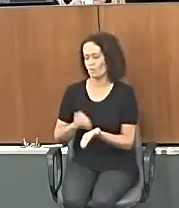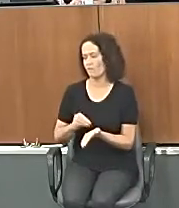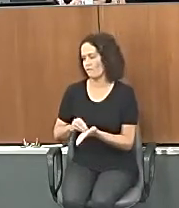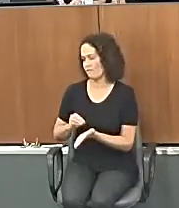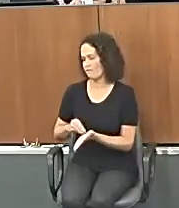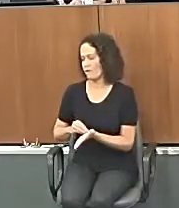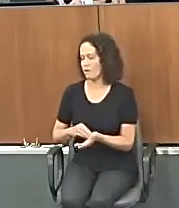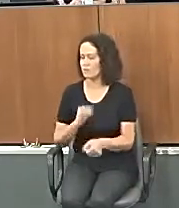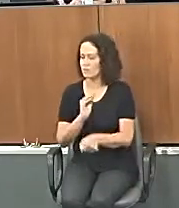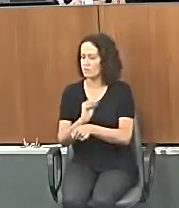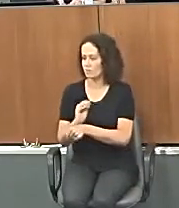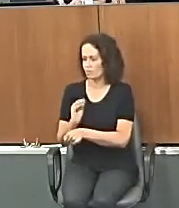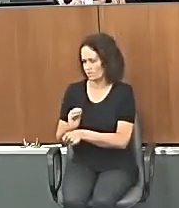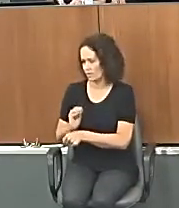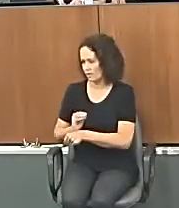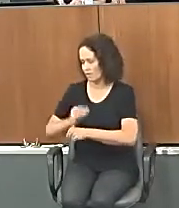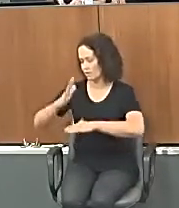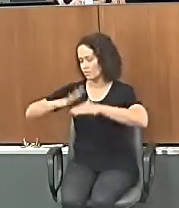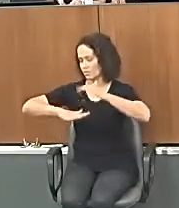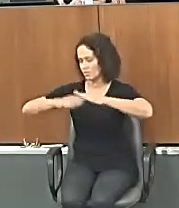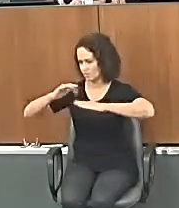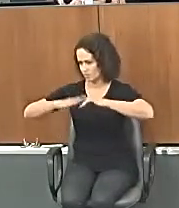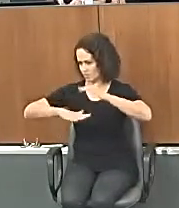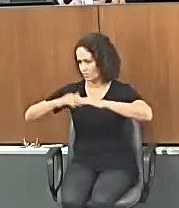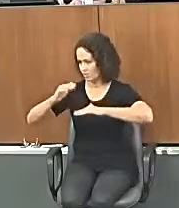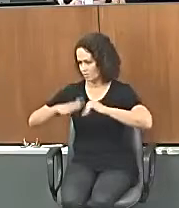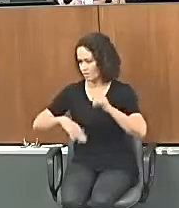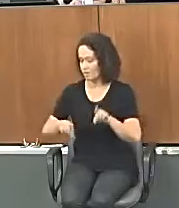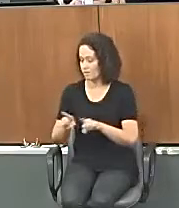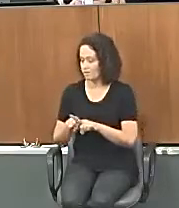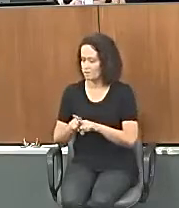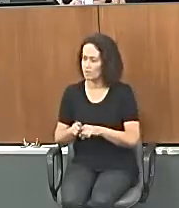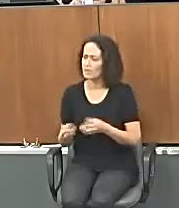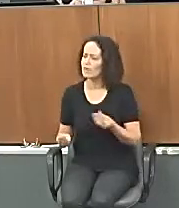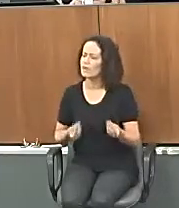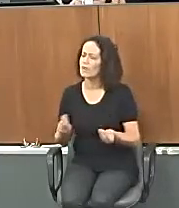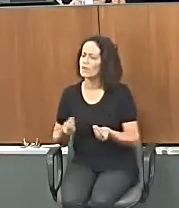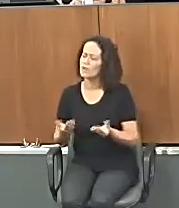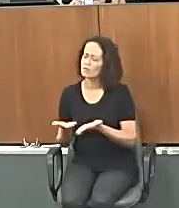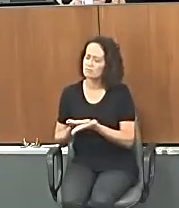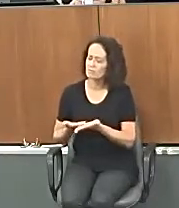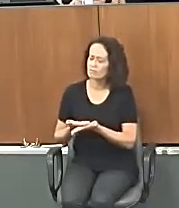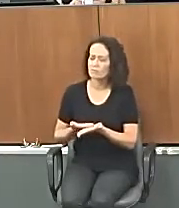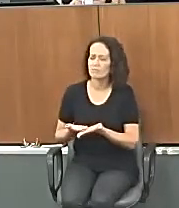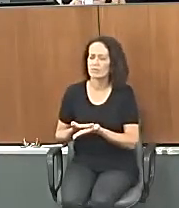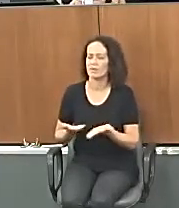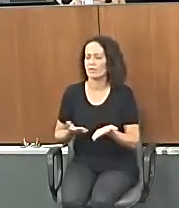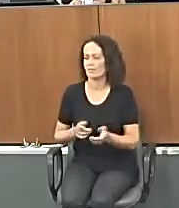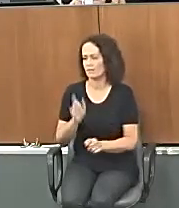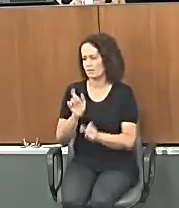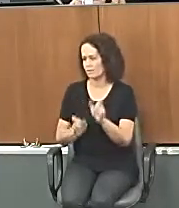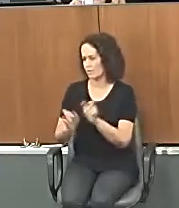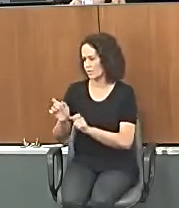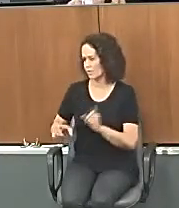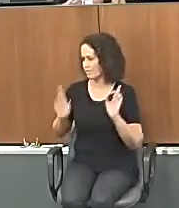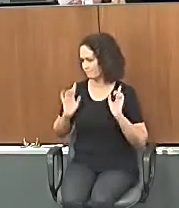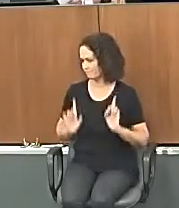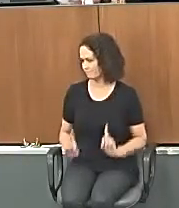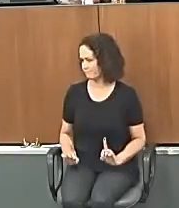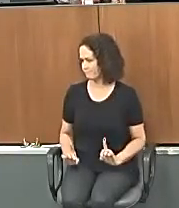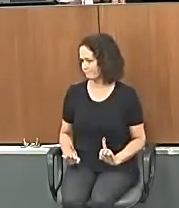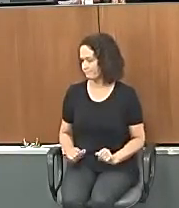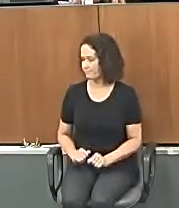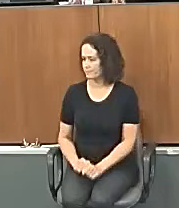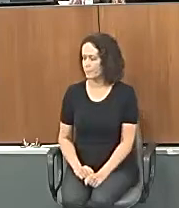cuidado com esses profissionais eo lidar com elas as pessoas com deficiência